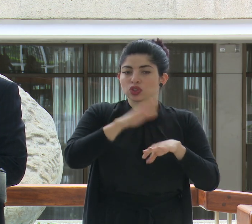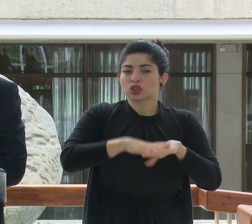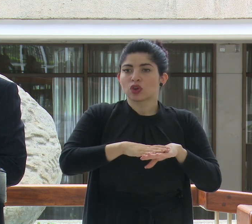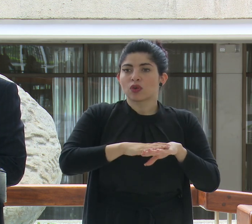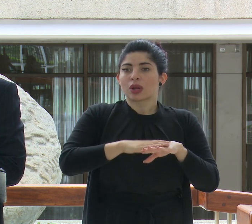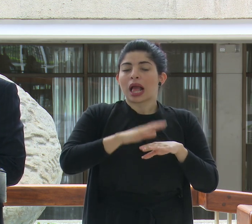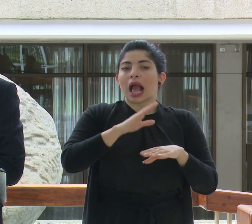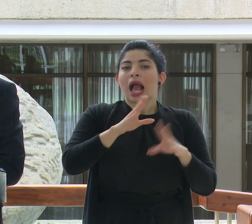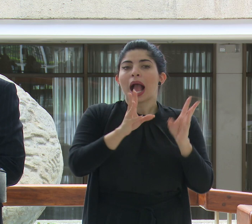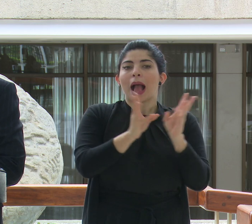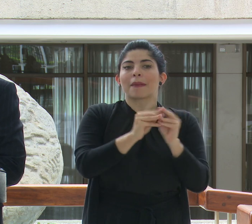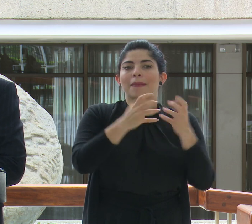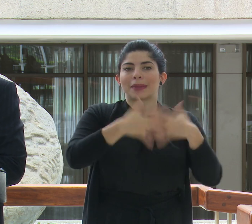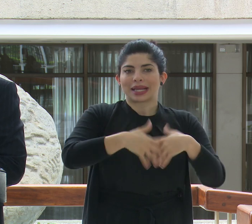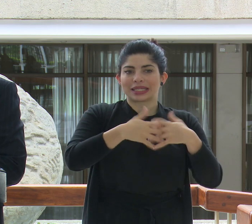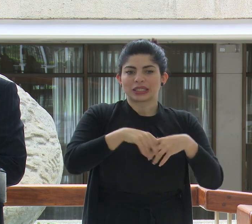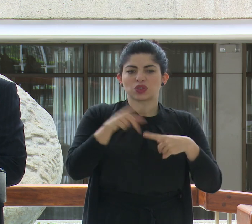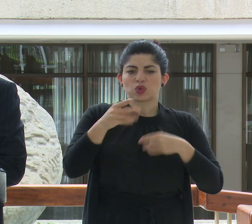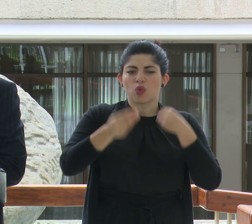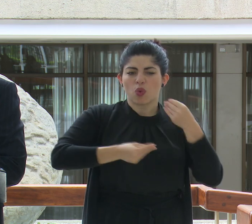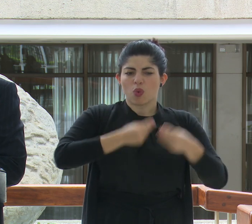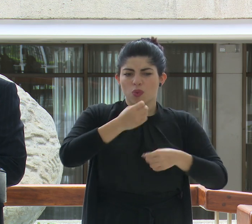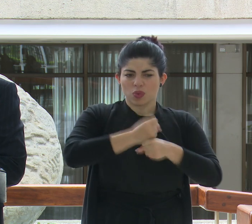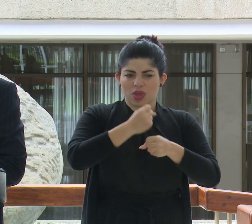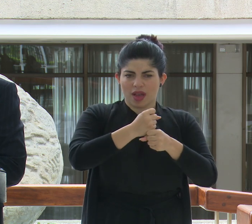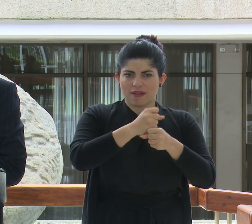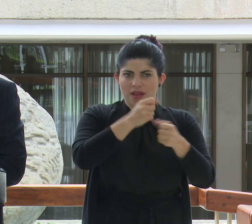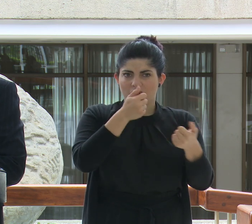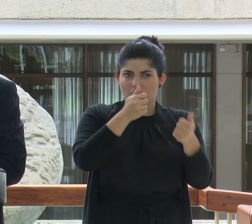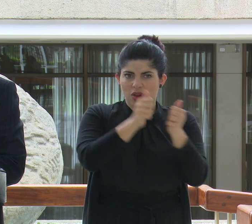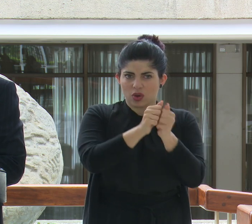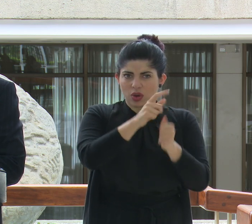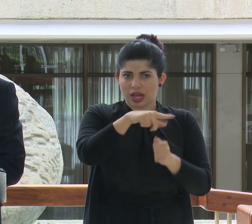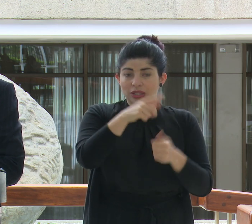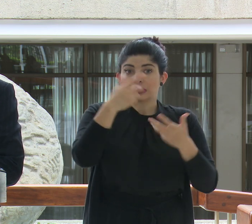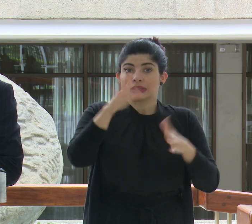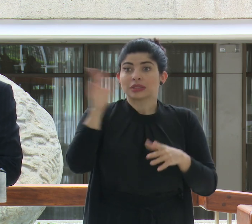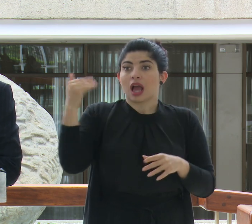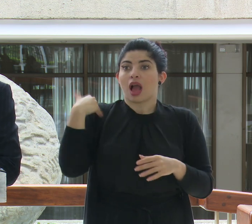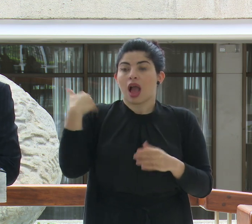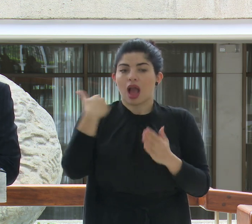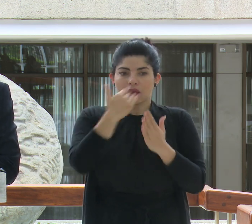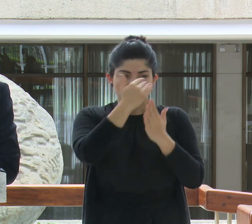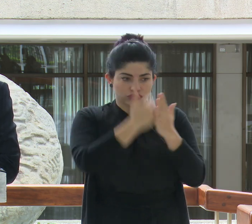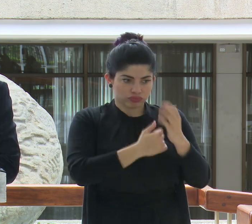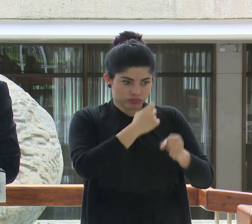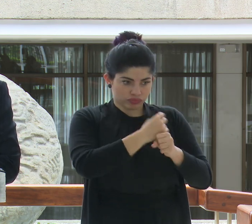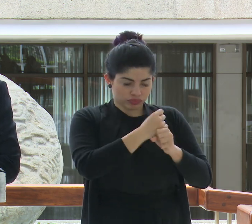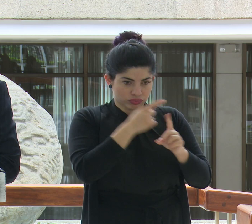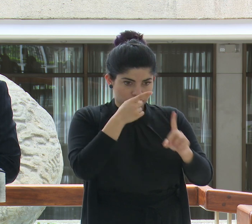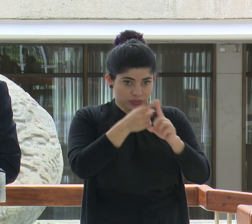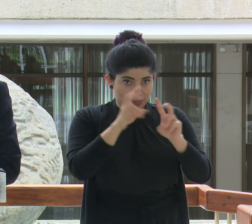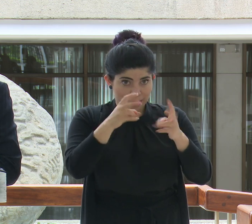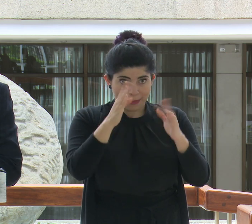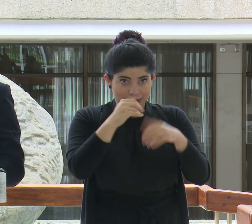las cámaras empresariales. ¿Cómo se va a trabajar específicamente? ¿Ustedes tienen una hoja de trabajo sobre ese tema del